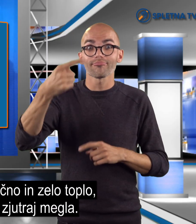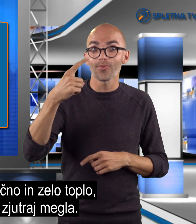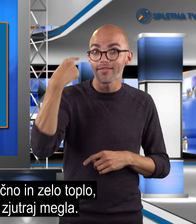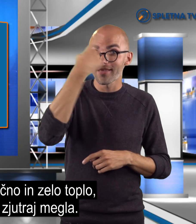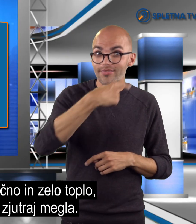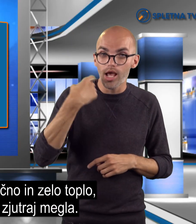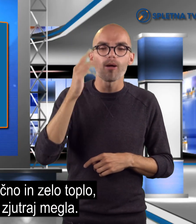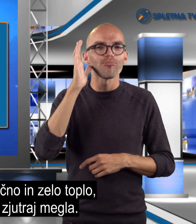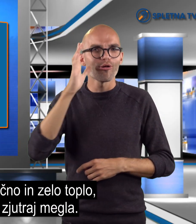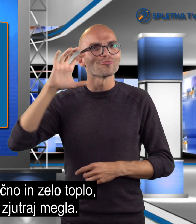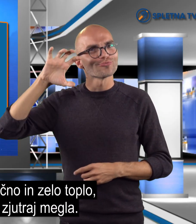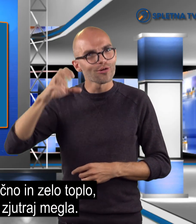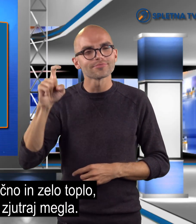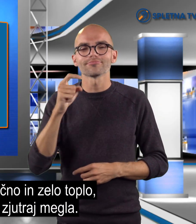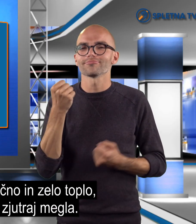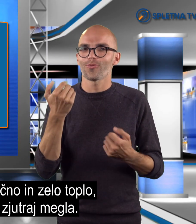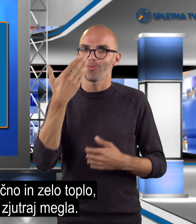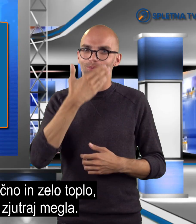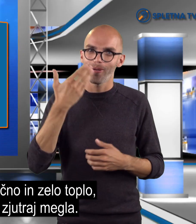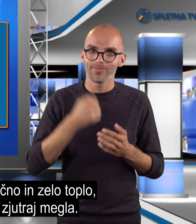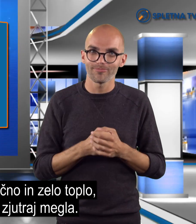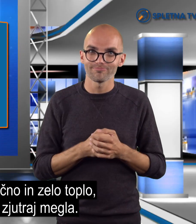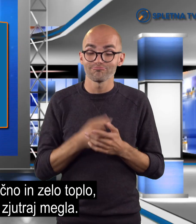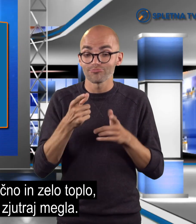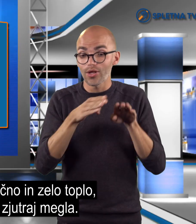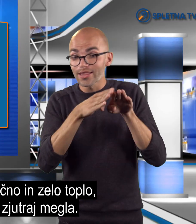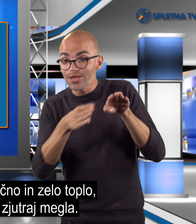bo sončno in zelo toplo, po nižinah bo zjutraj megla.